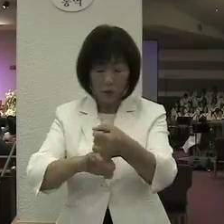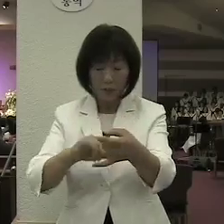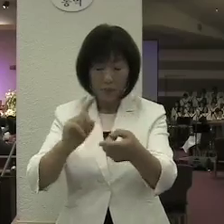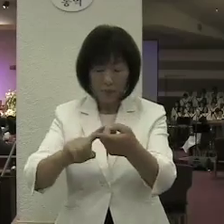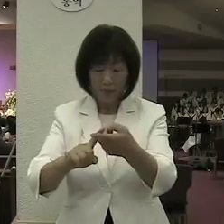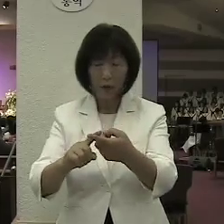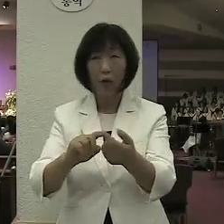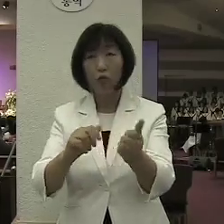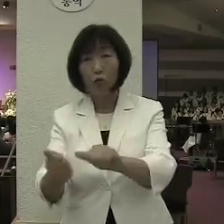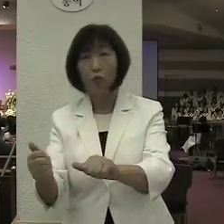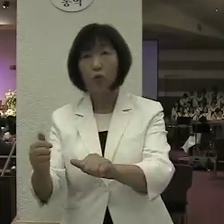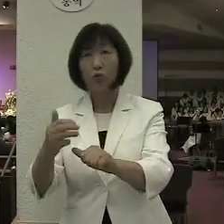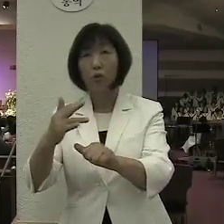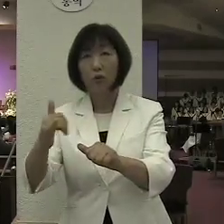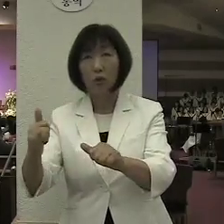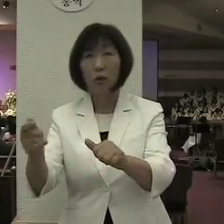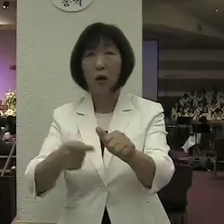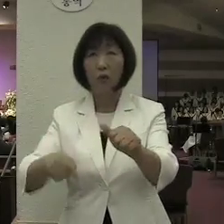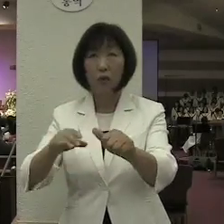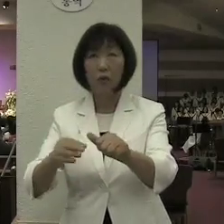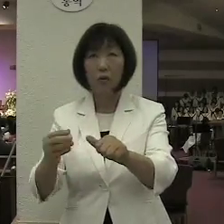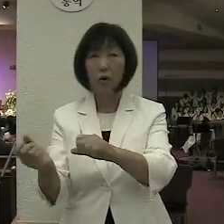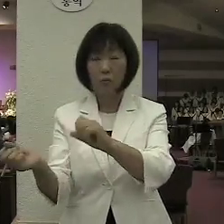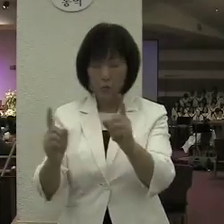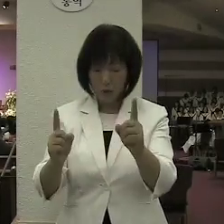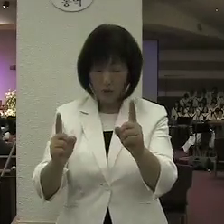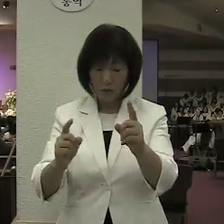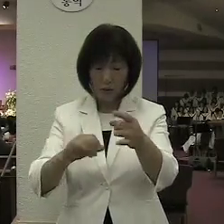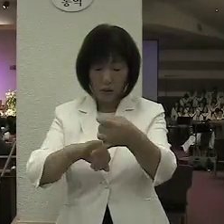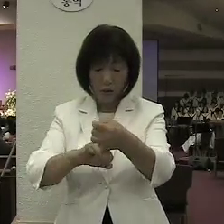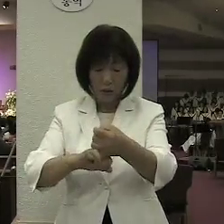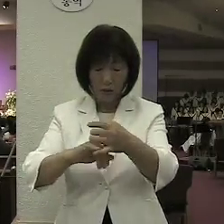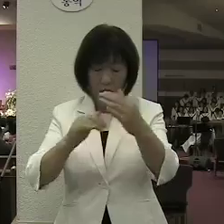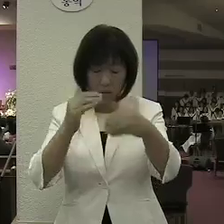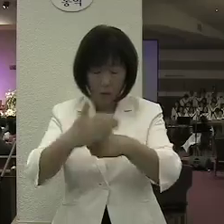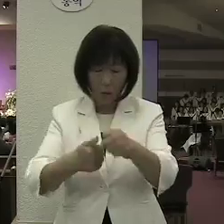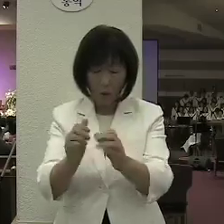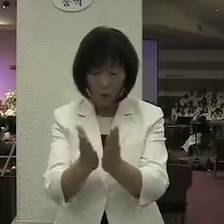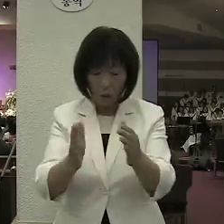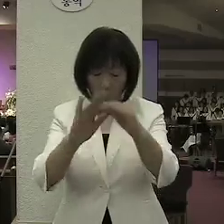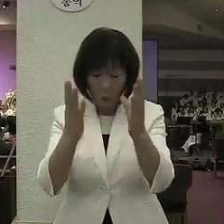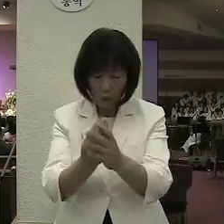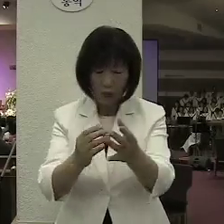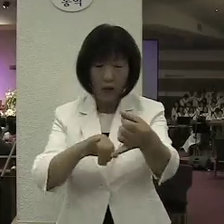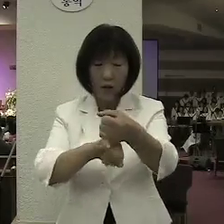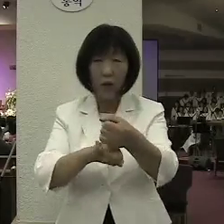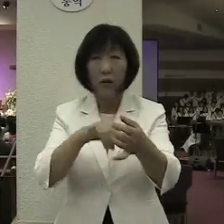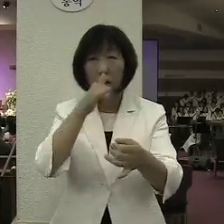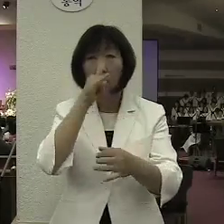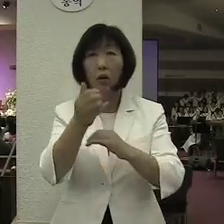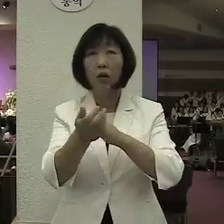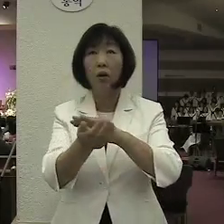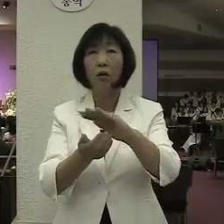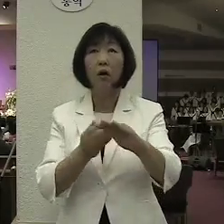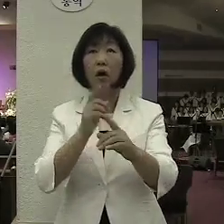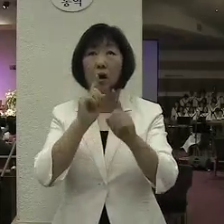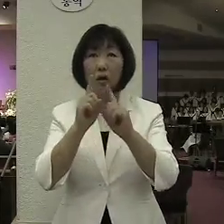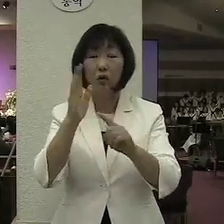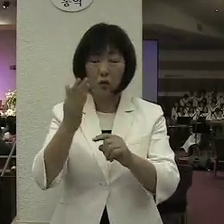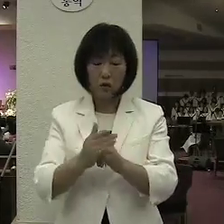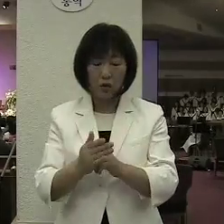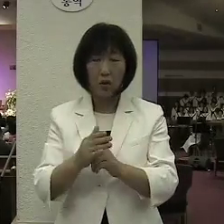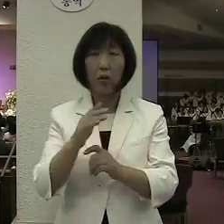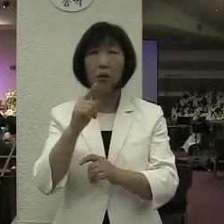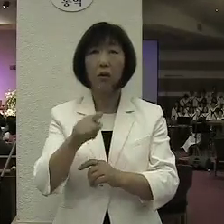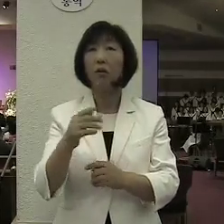죽으심과 부활하심에 비롯되어 우리에게 주신 말씀임을 아십니다. 예수님이 하나님이 약속하신 대로